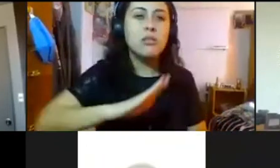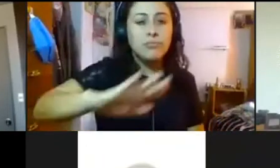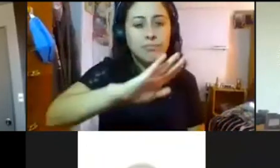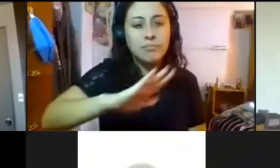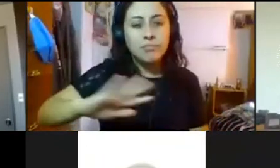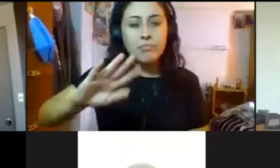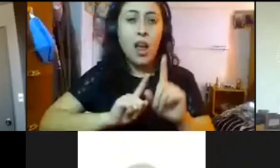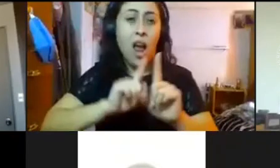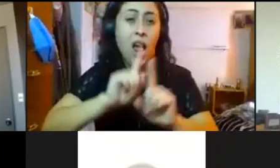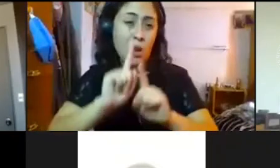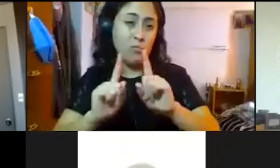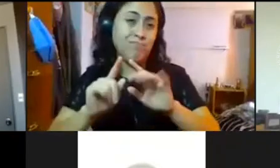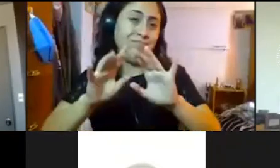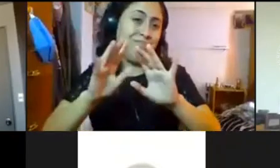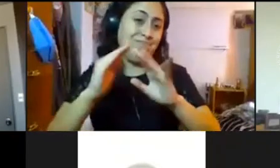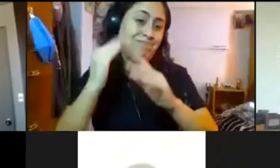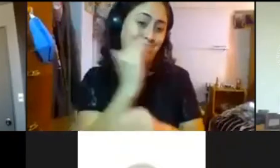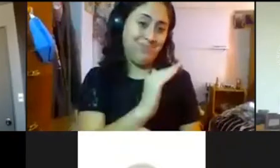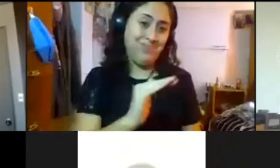nuestros estudiantes actualmente